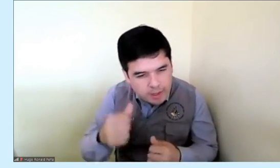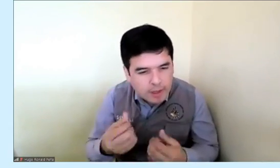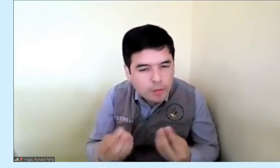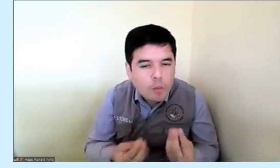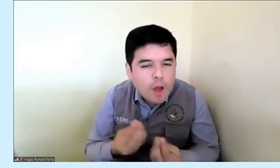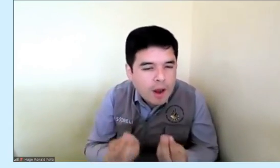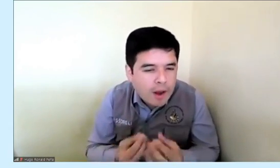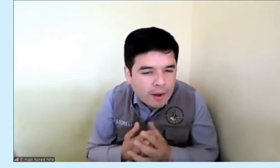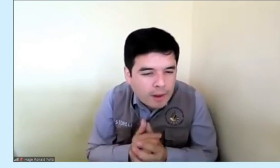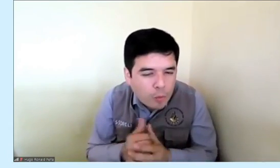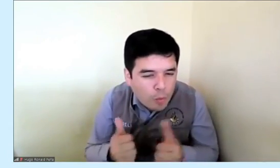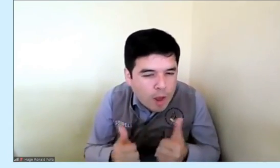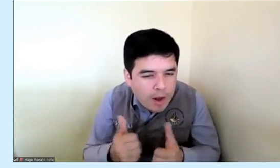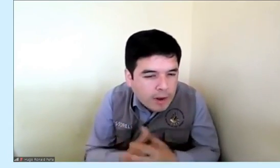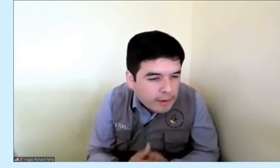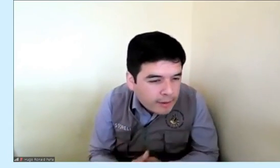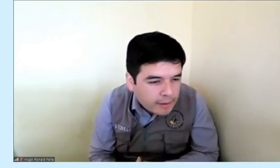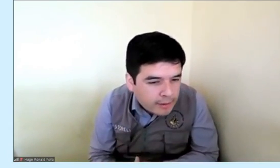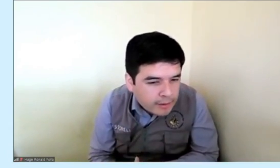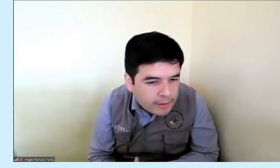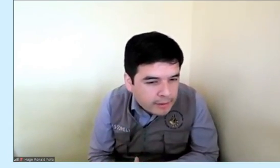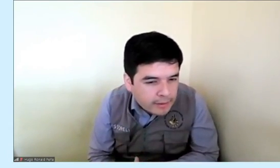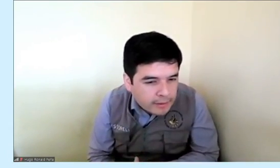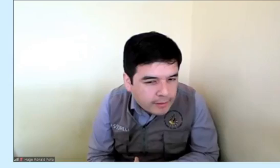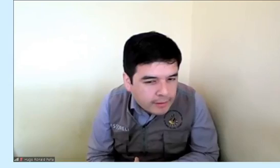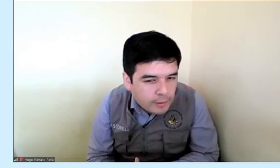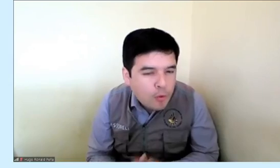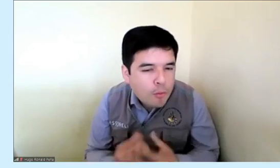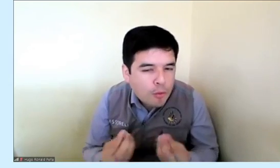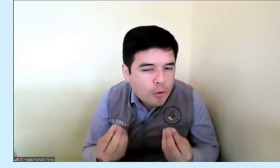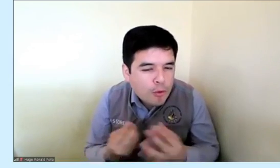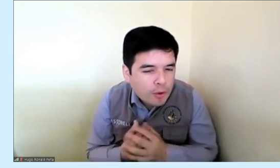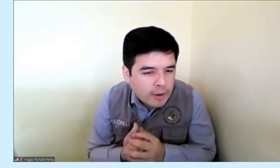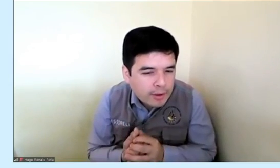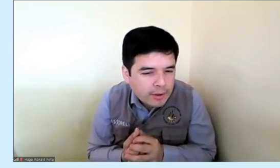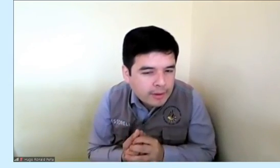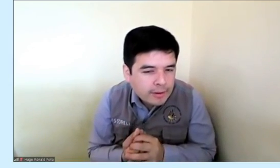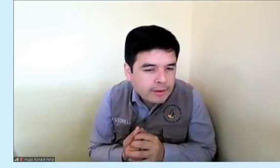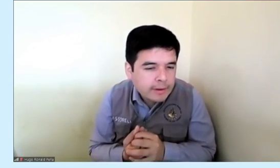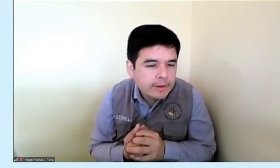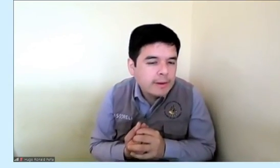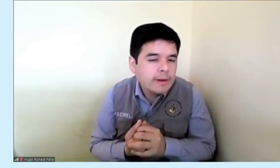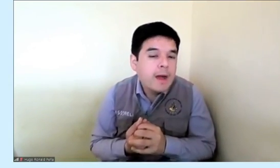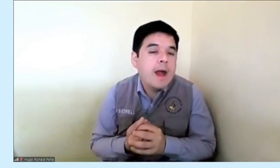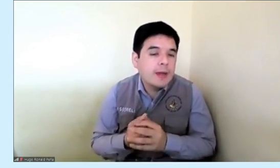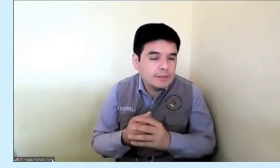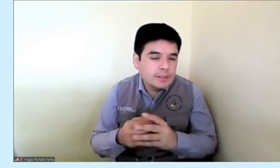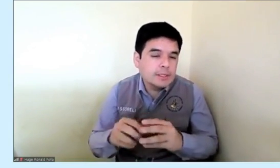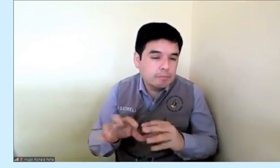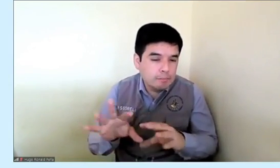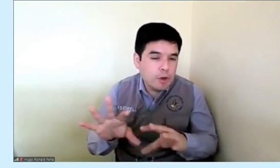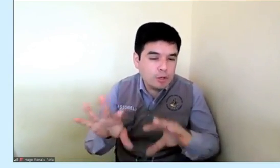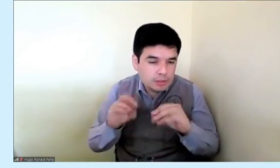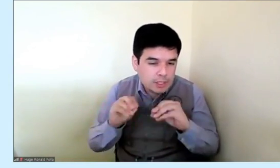Vamos, ustedes pueden, recuerden cómo es. ¿Cuál es la seña de por qué? ¿Cómo es?